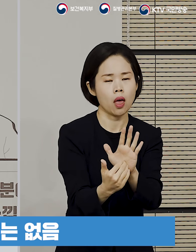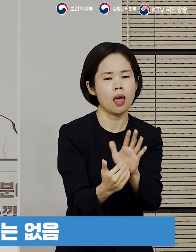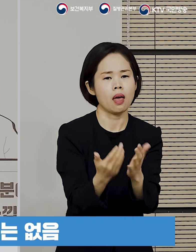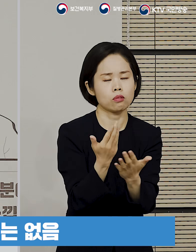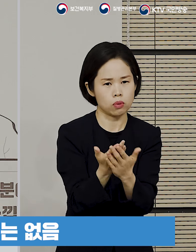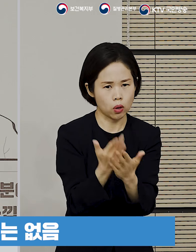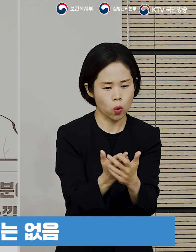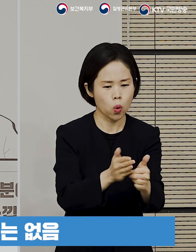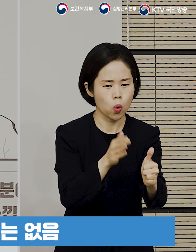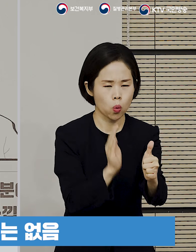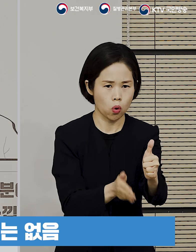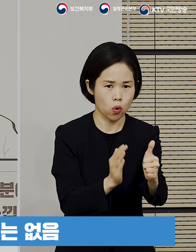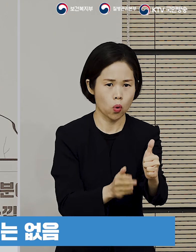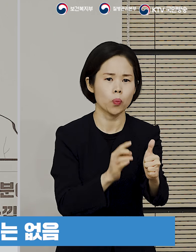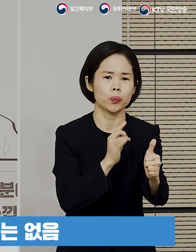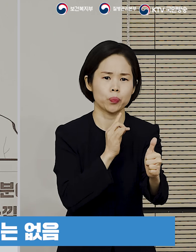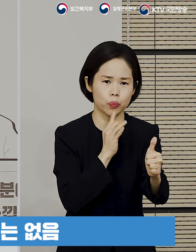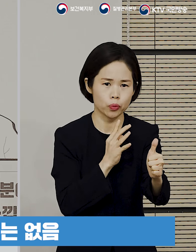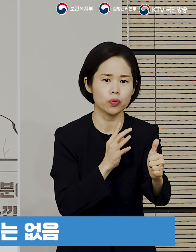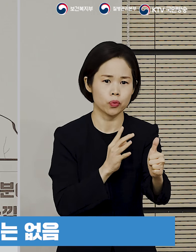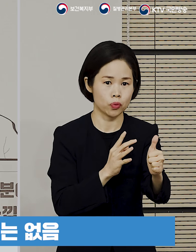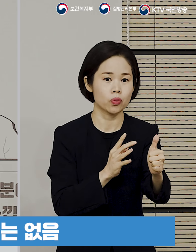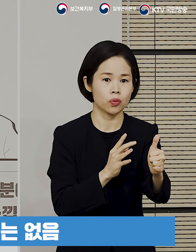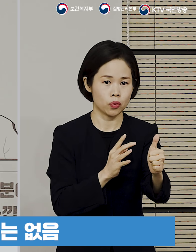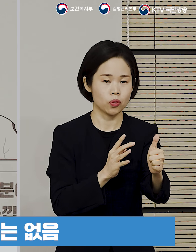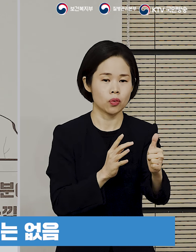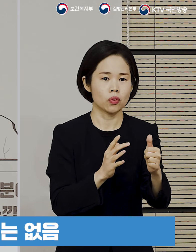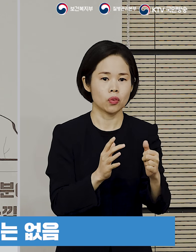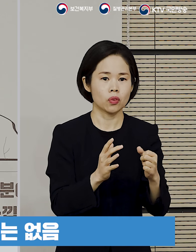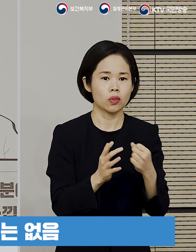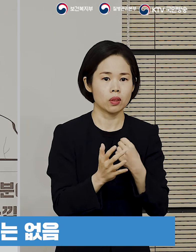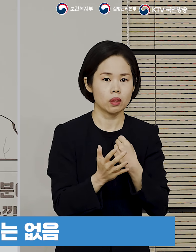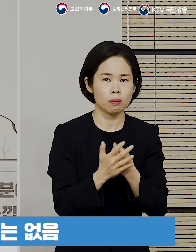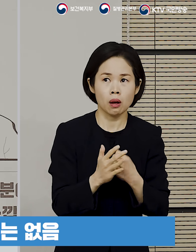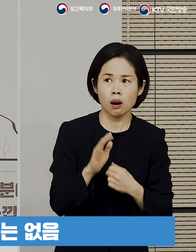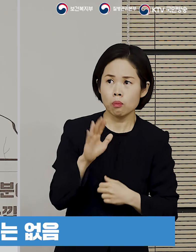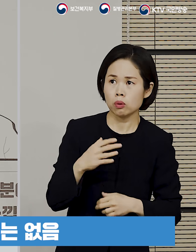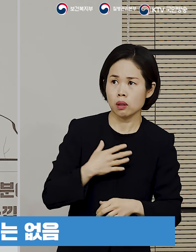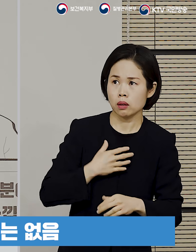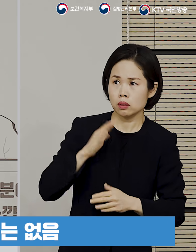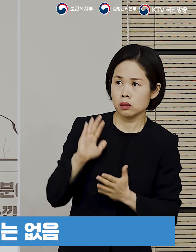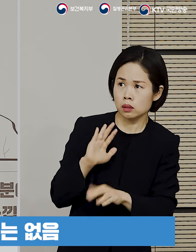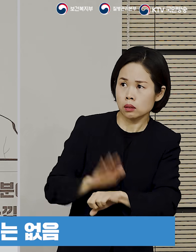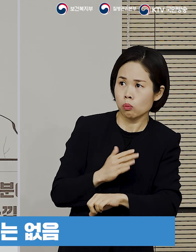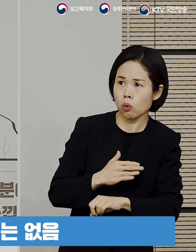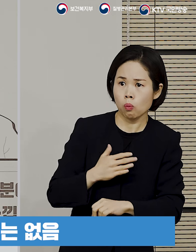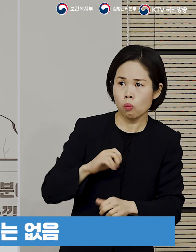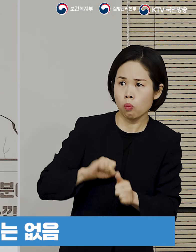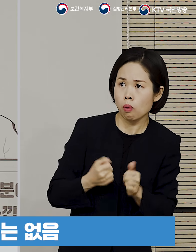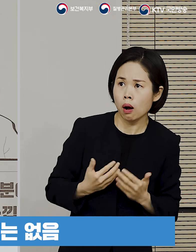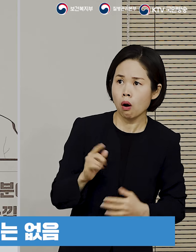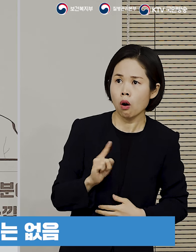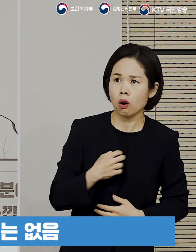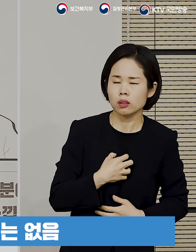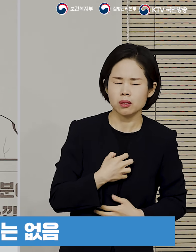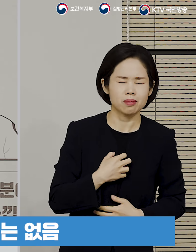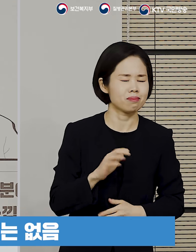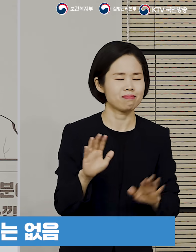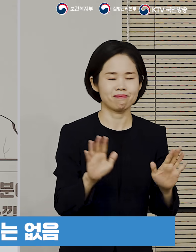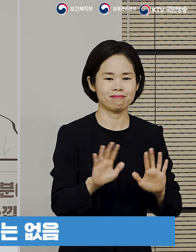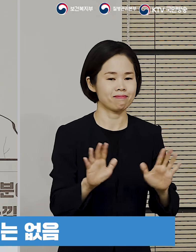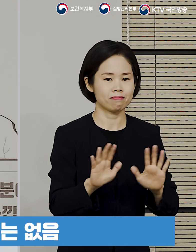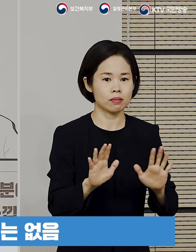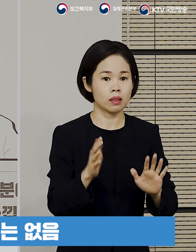필요한 생활 속의 방역 조치들을 시행을 해달라라는 권고기 때문에 현재는 그에 따라서 그